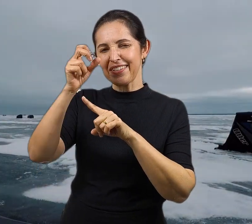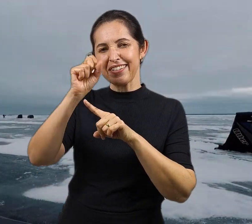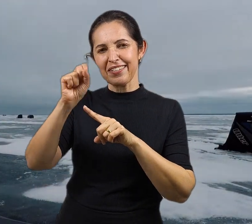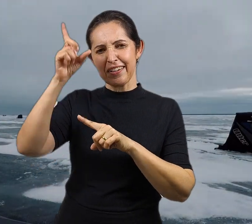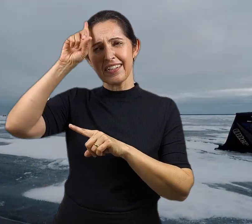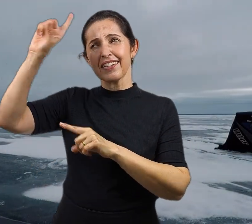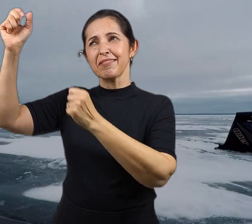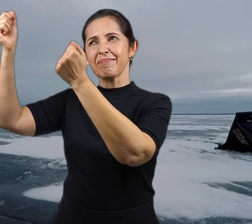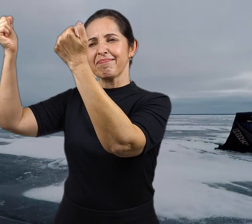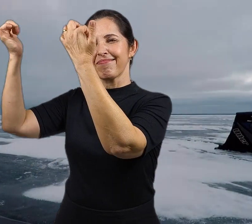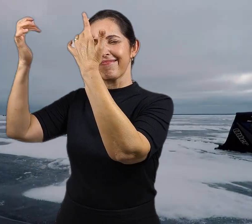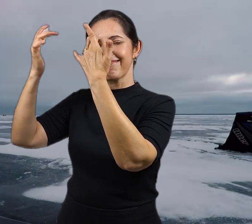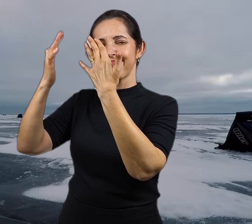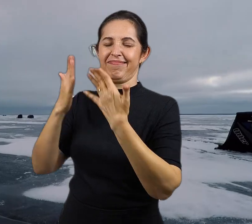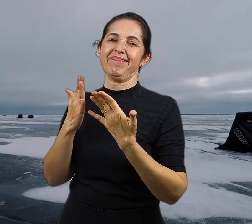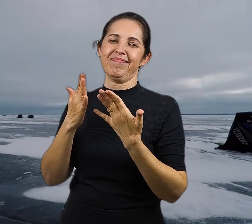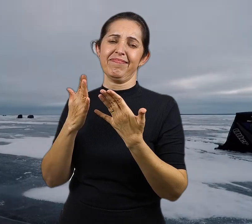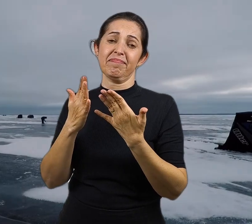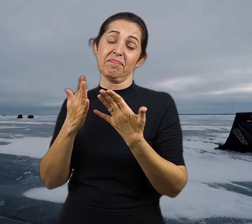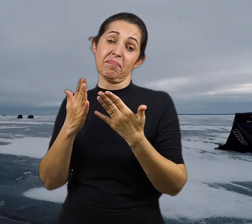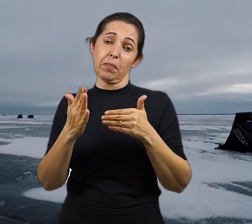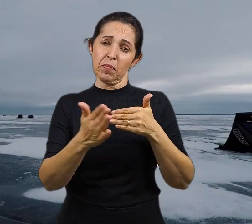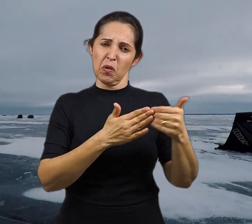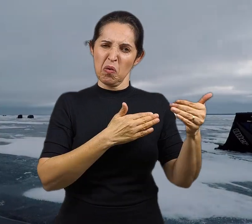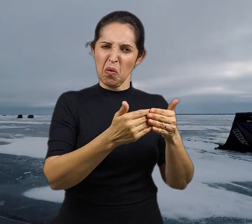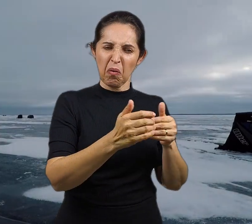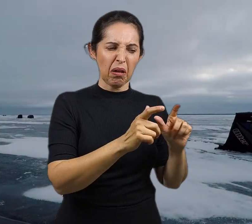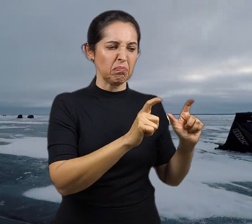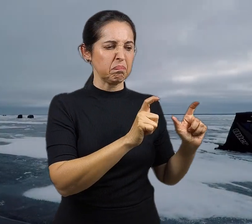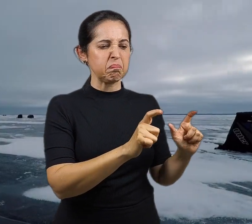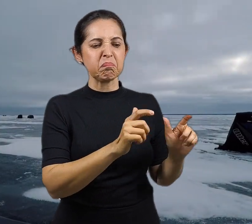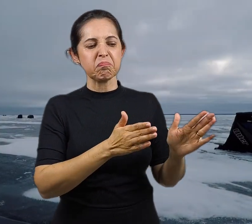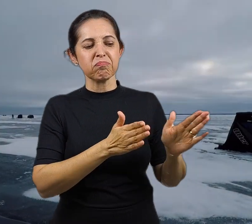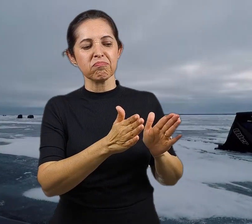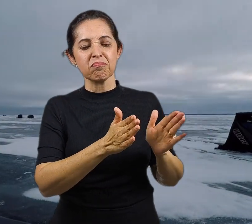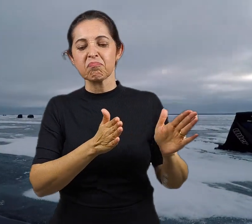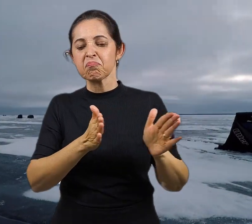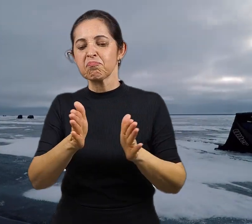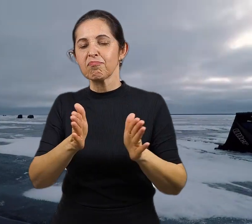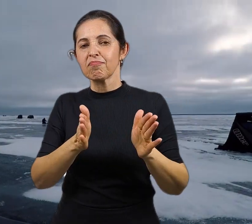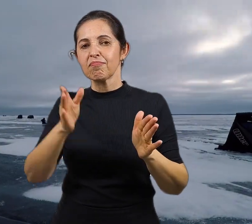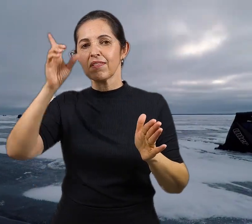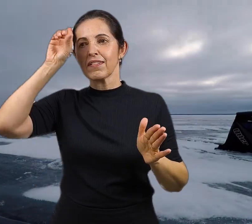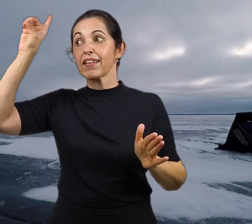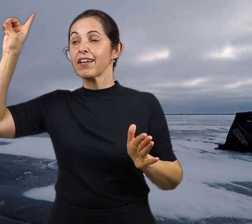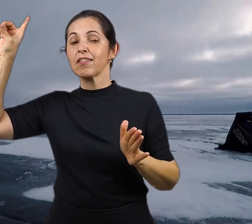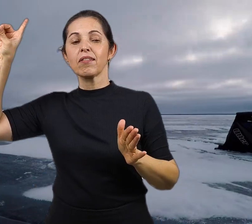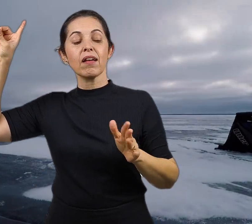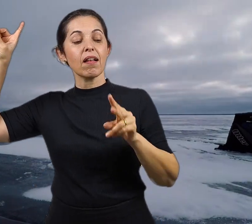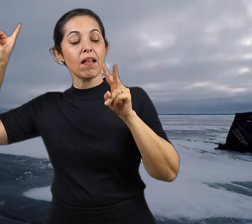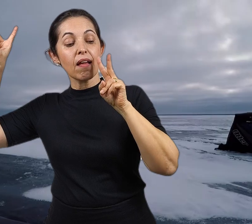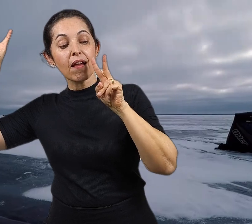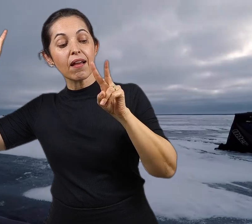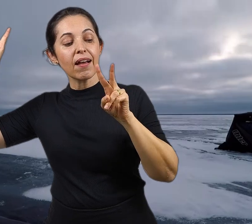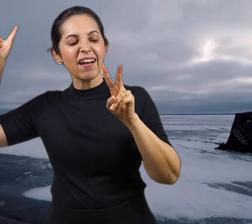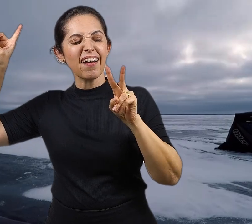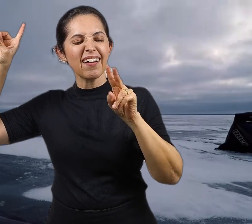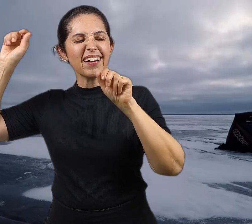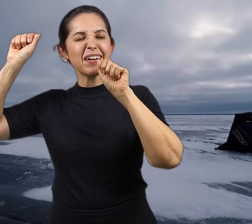qualquer circunstância, não vai faltar provisão. Qual é a sua necessidade nesta noite?